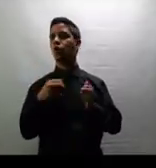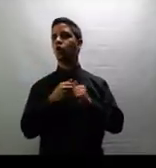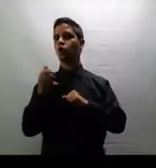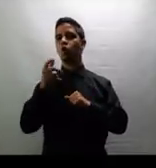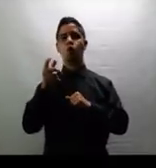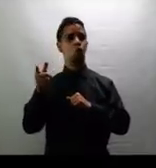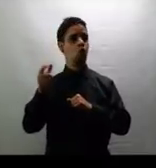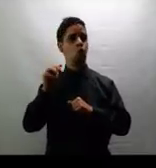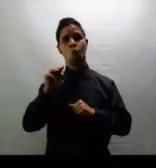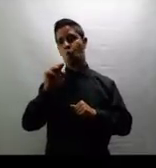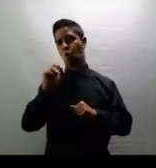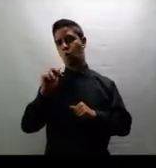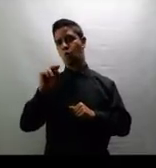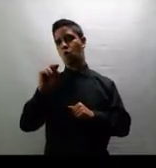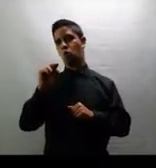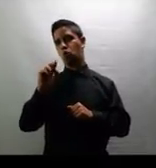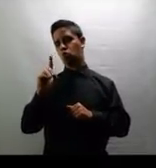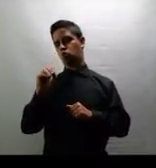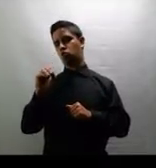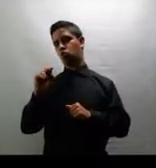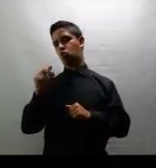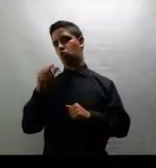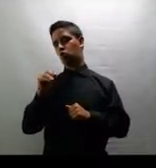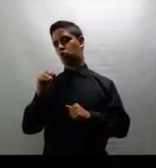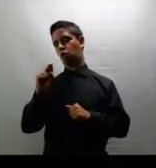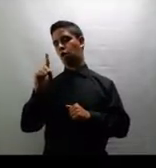mondongo dancers y